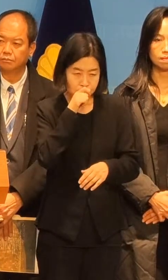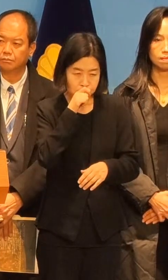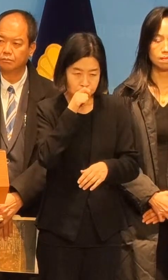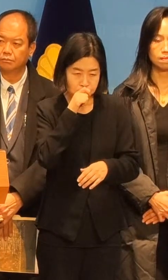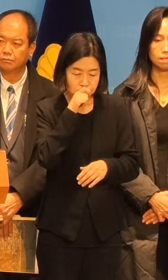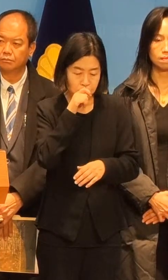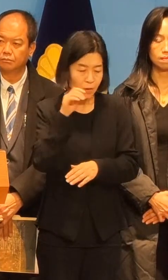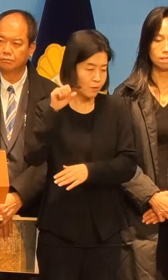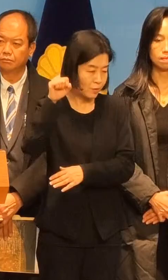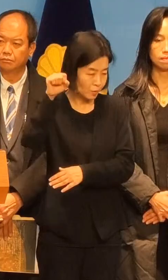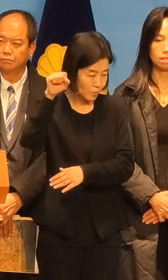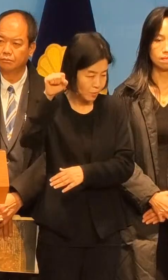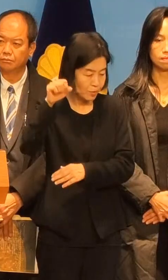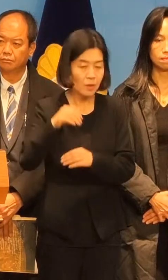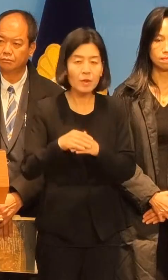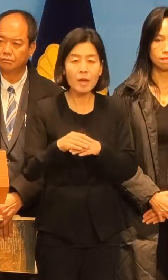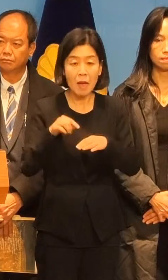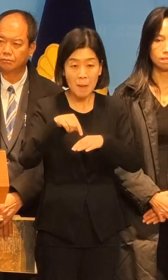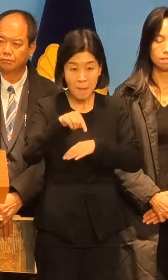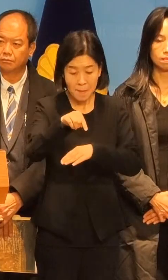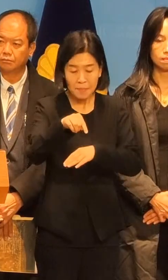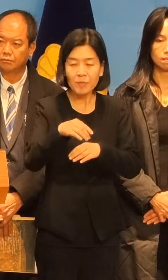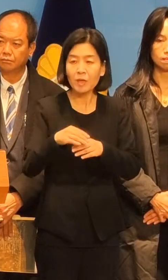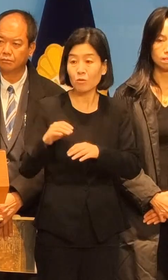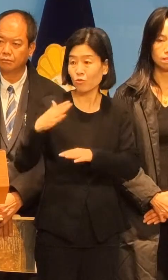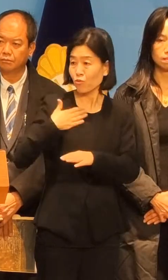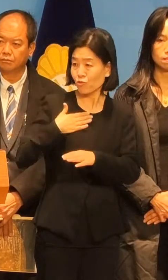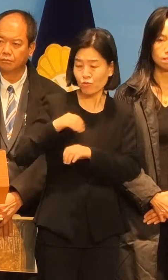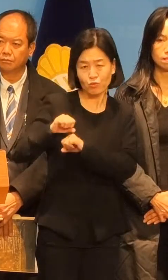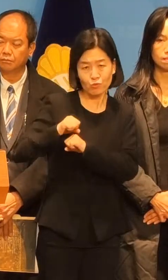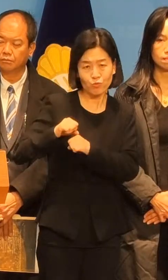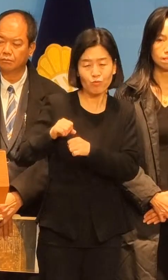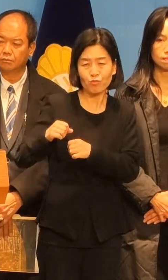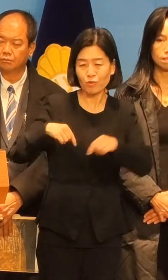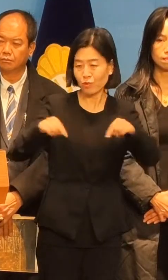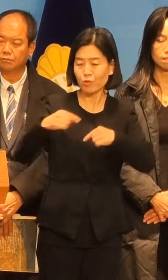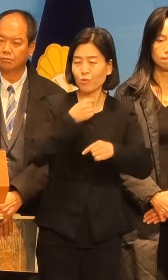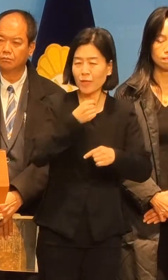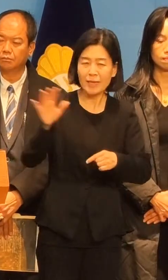미얀마 국민들이 밖에 나가지 않고 우리는 군부를 원하지 않다라는 것을